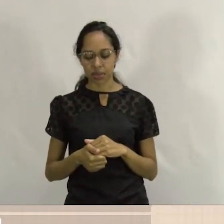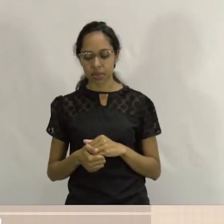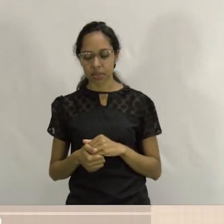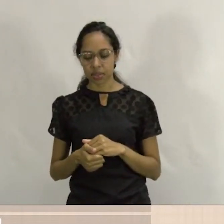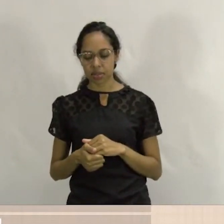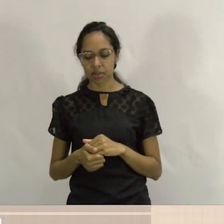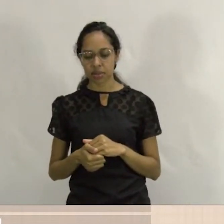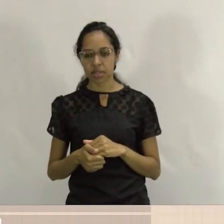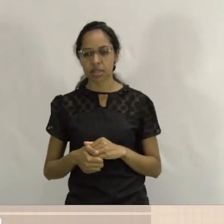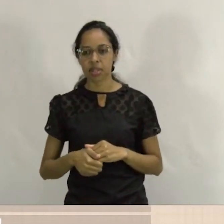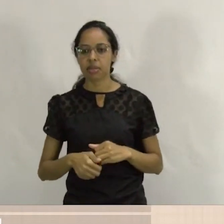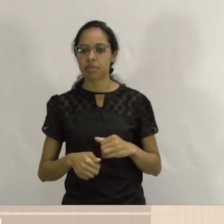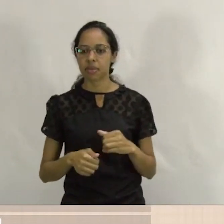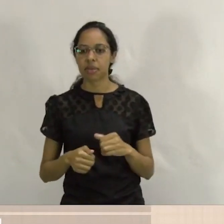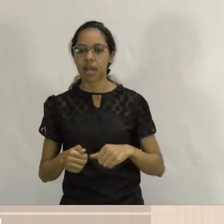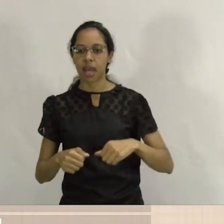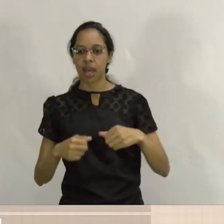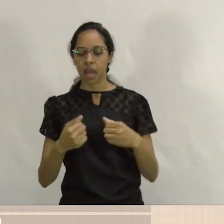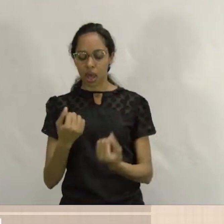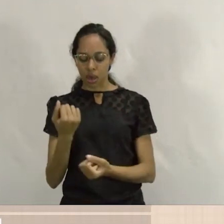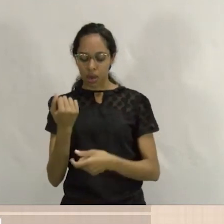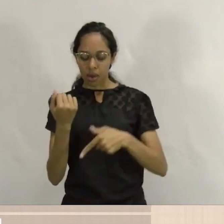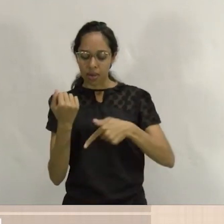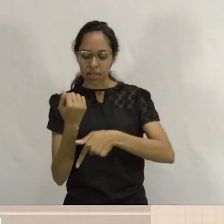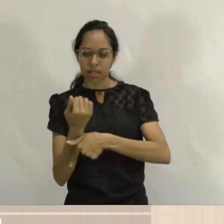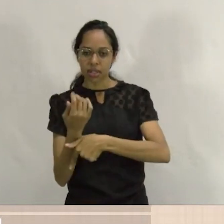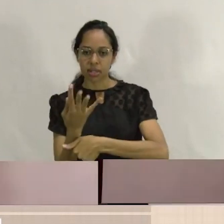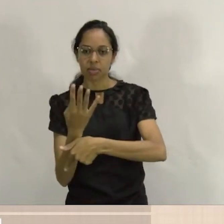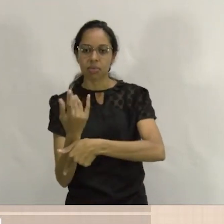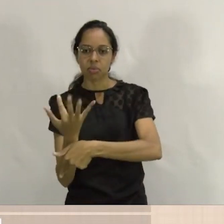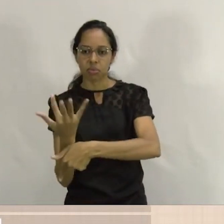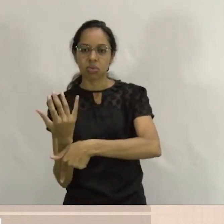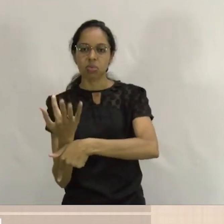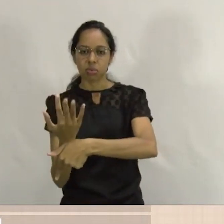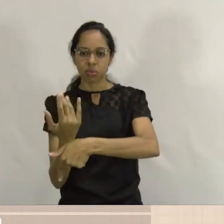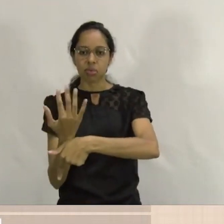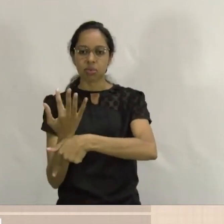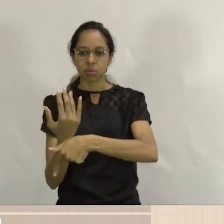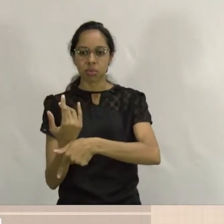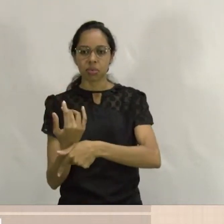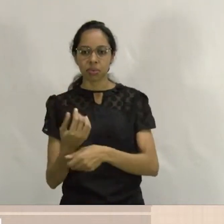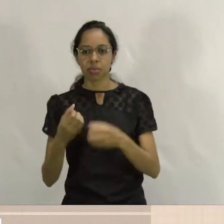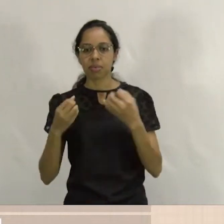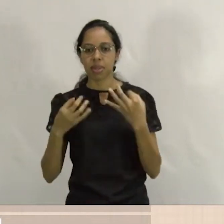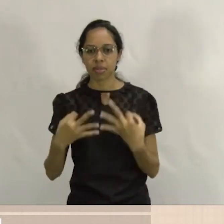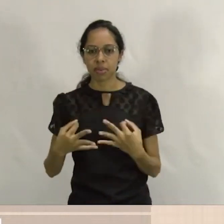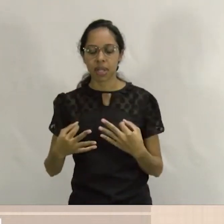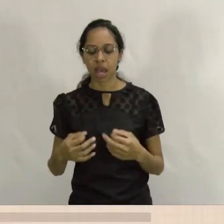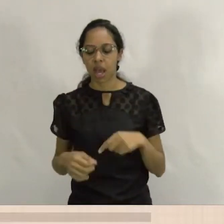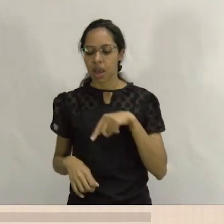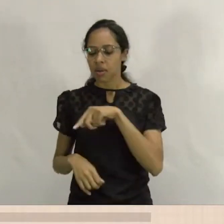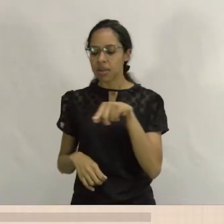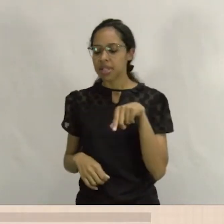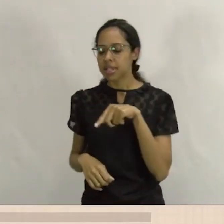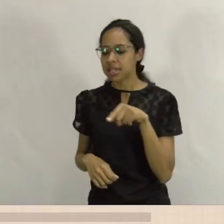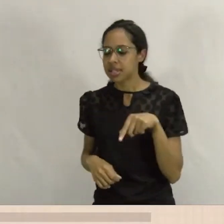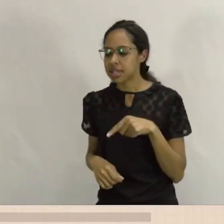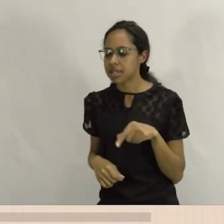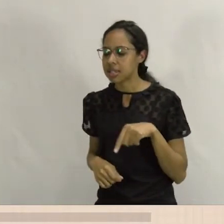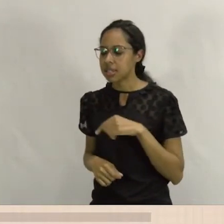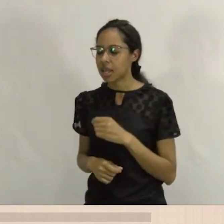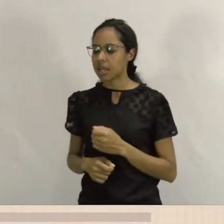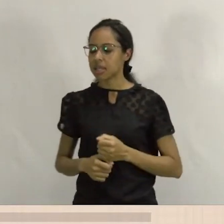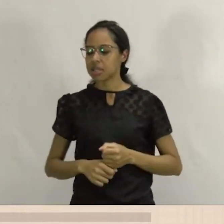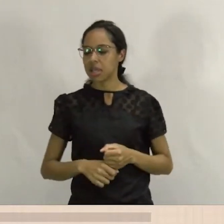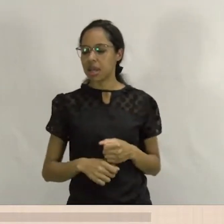Conheço as tuas obras, tanto o teu labor como a tua perseverança, e que não pode suportar homens maus, e que pusesse à